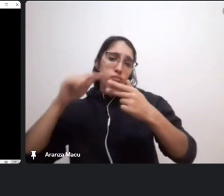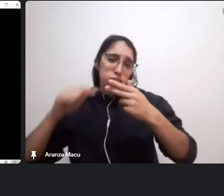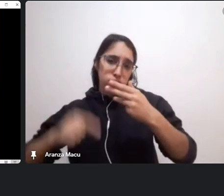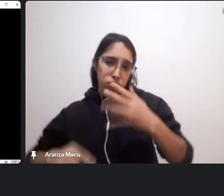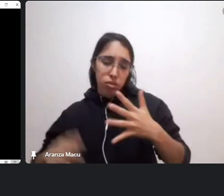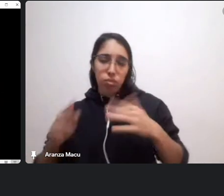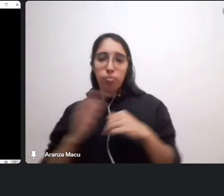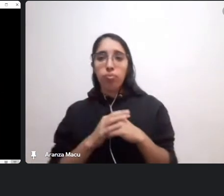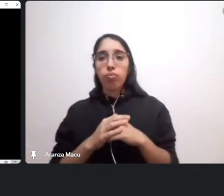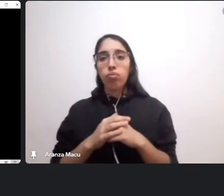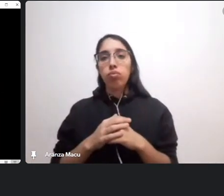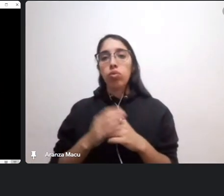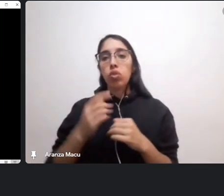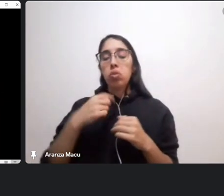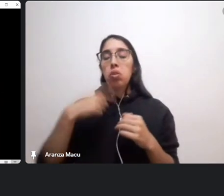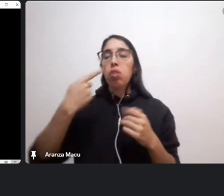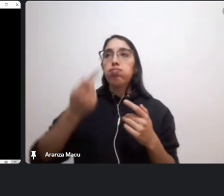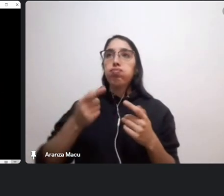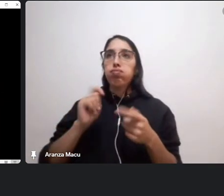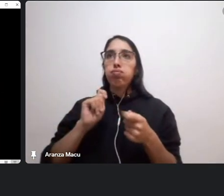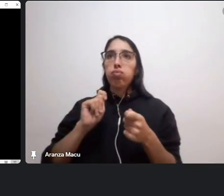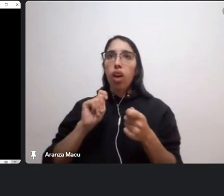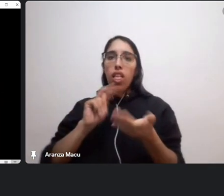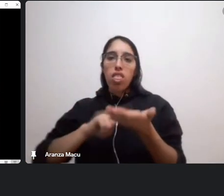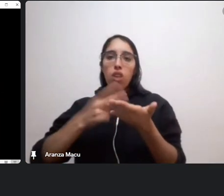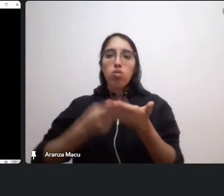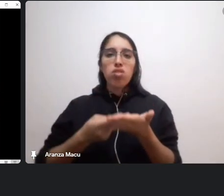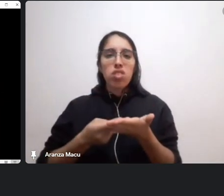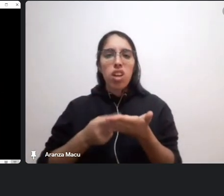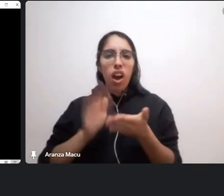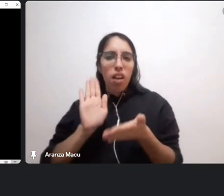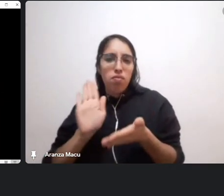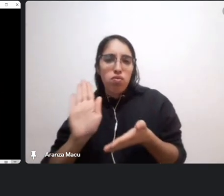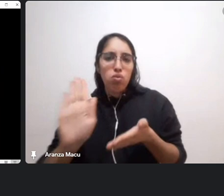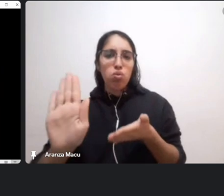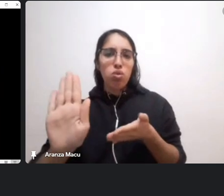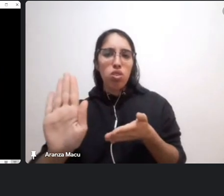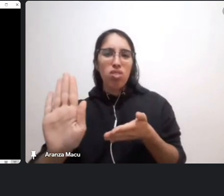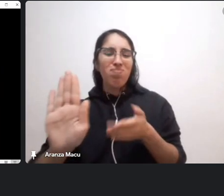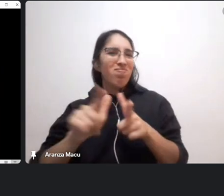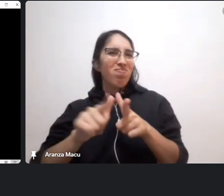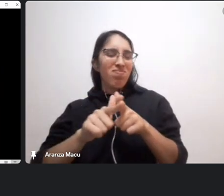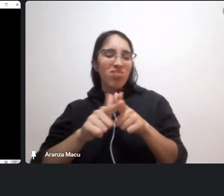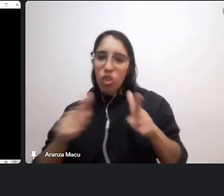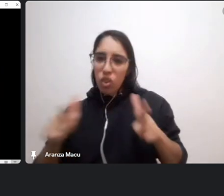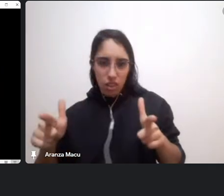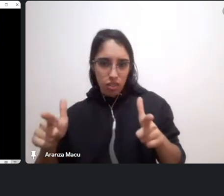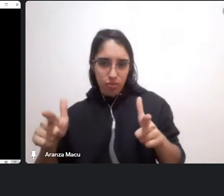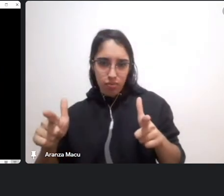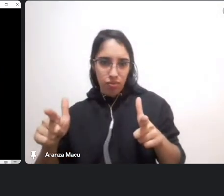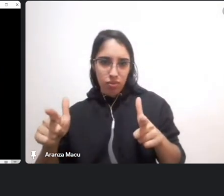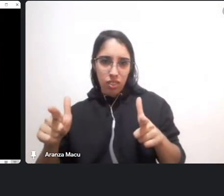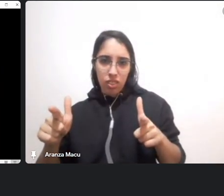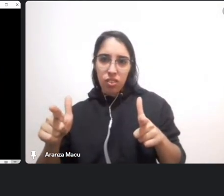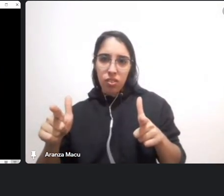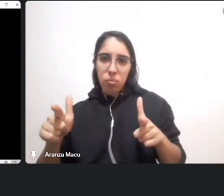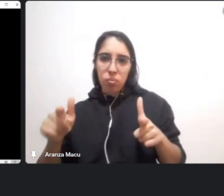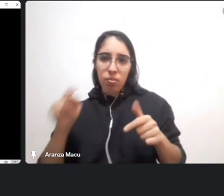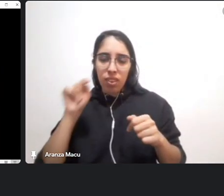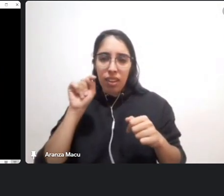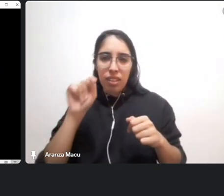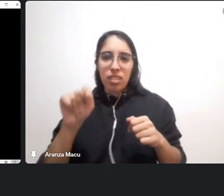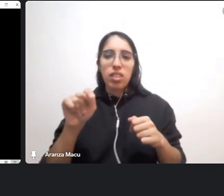al futuro, no tengo un verbo de poder en futuro. Se expresa de otra manera. Se expresa con el verbo